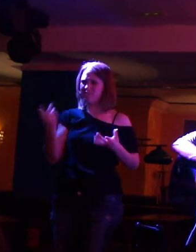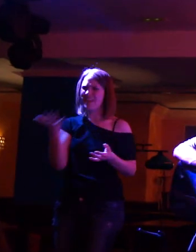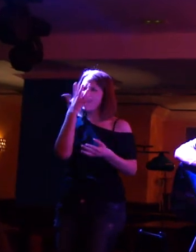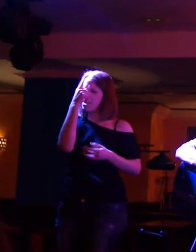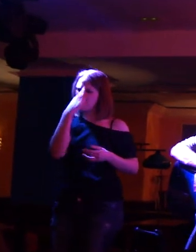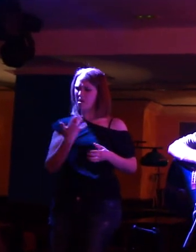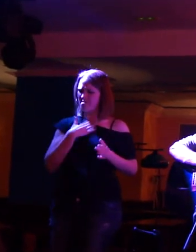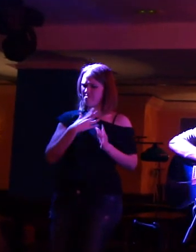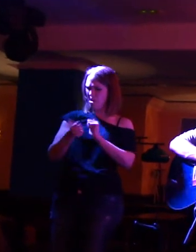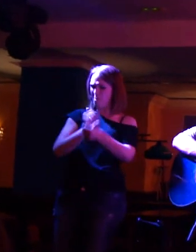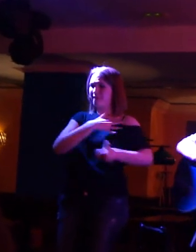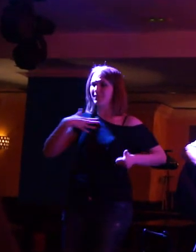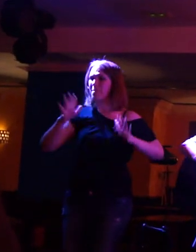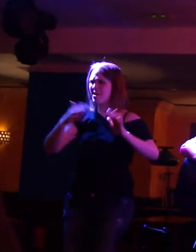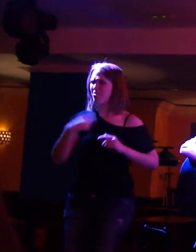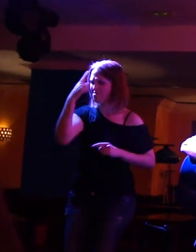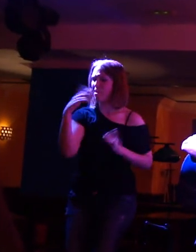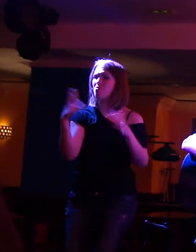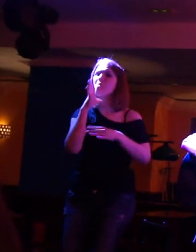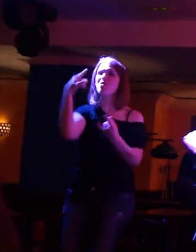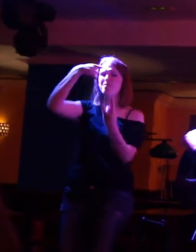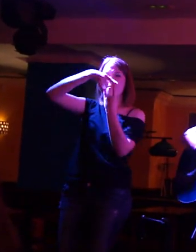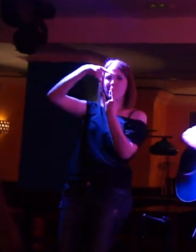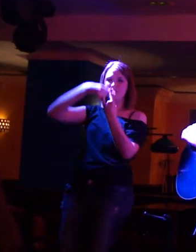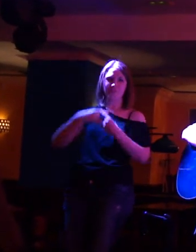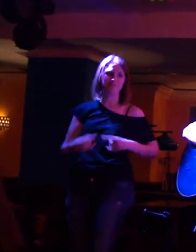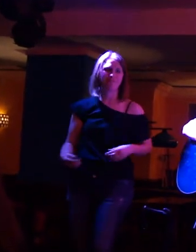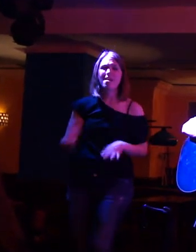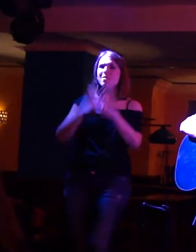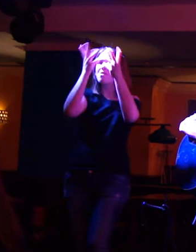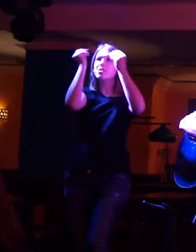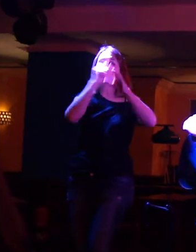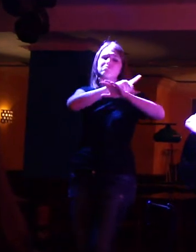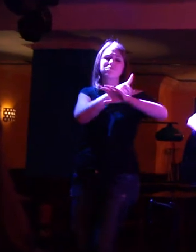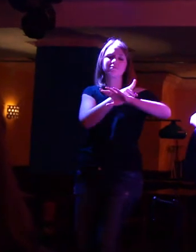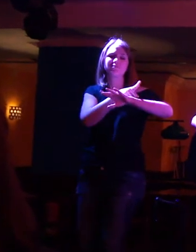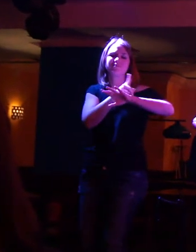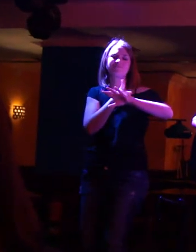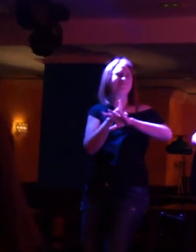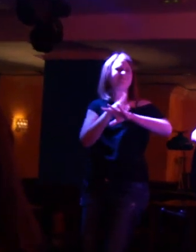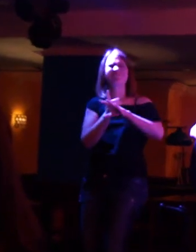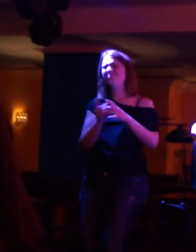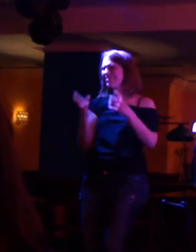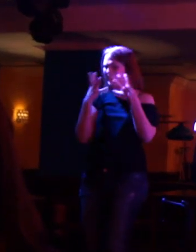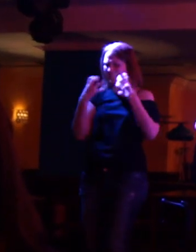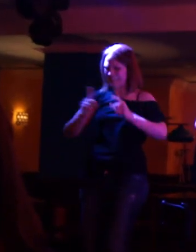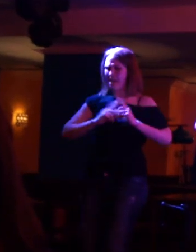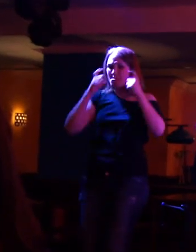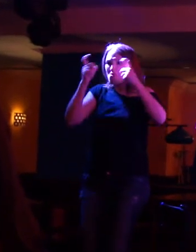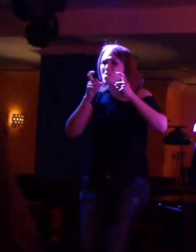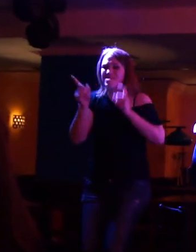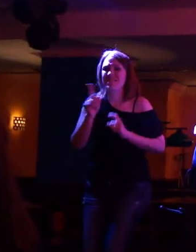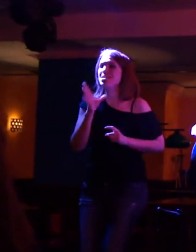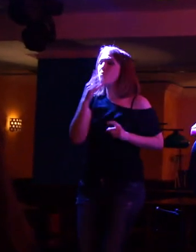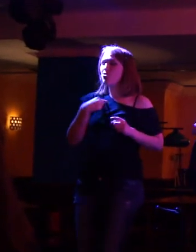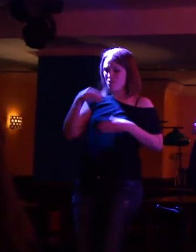el espejo quieren copiar mi estilo, pero yo no me reflejo, soy un vampiro. Para olvidar el tiempo pasa muy lento, no me intentes secar, estoy